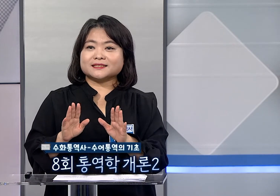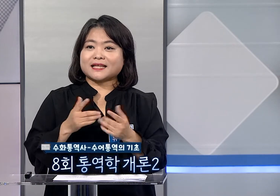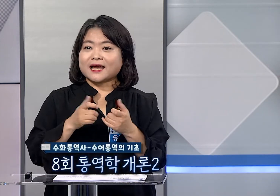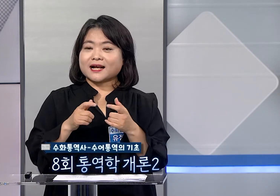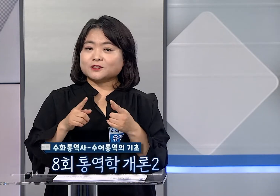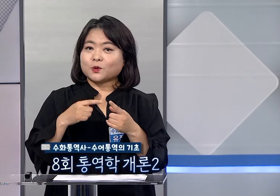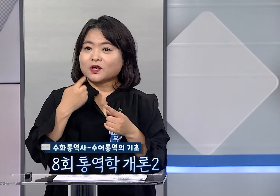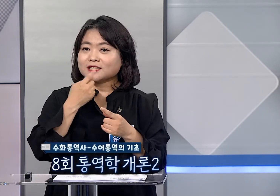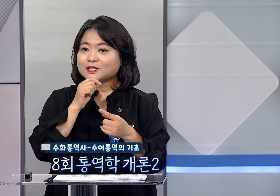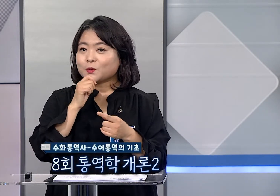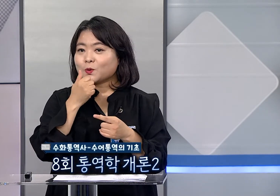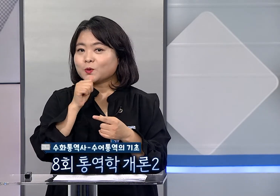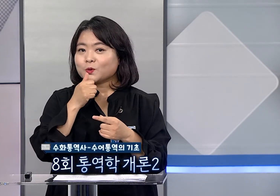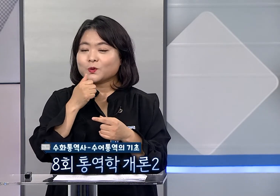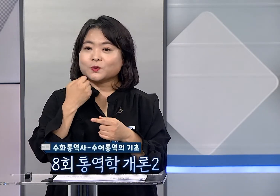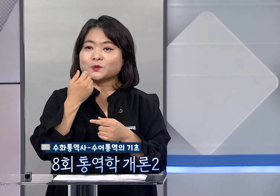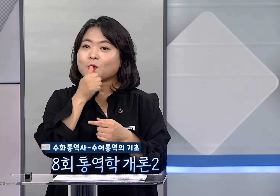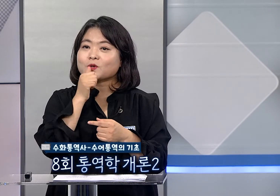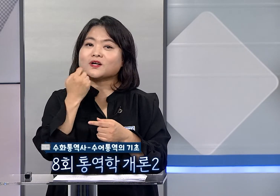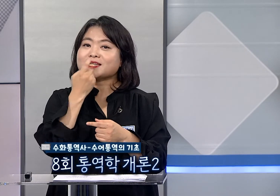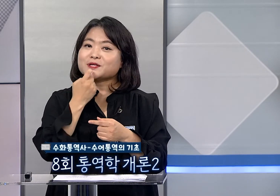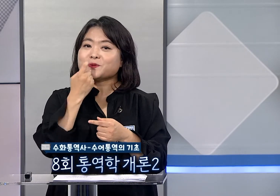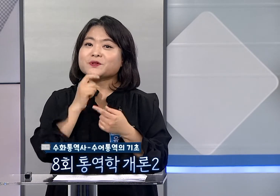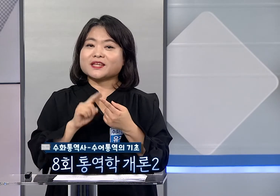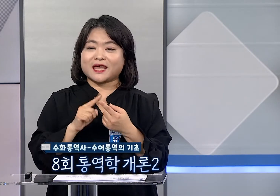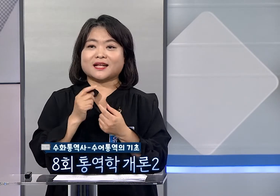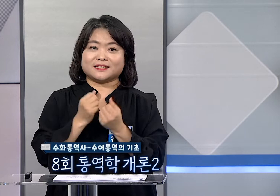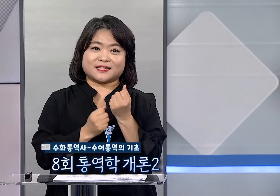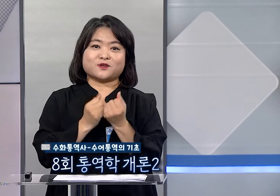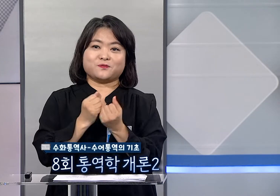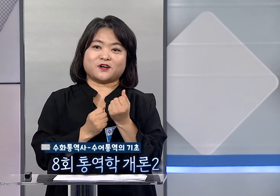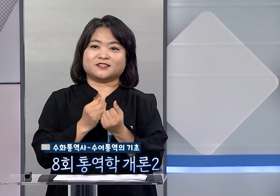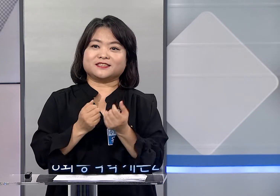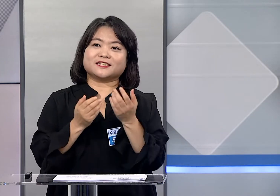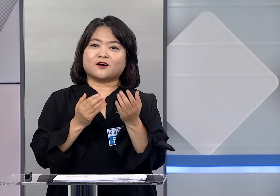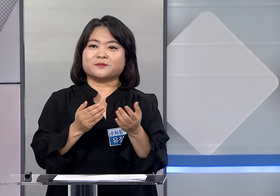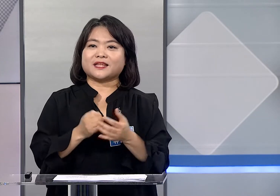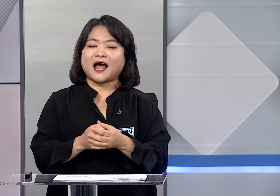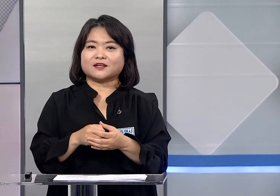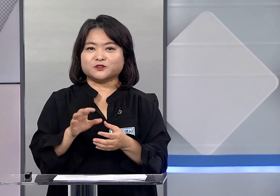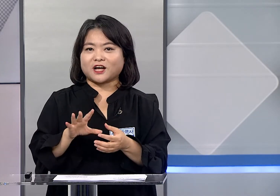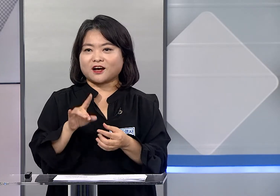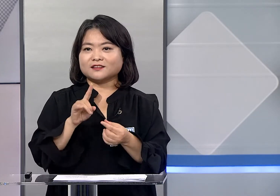다양한 통역이론, 통역이론에 대한 설명을 드릴 겁니다. 우선